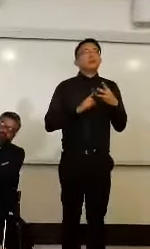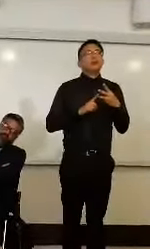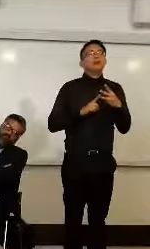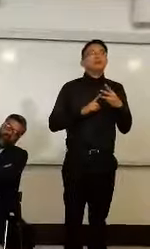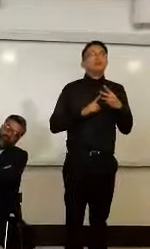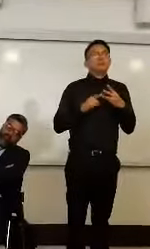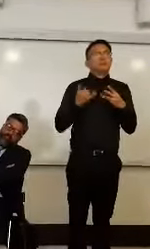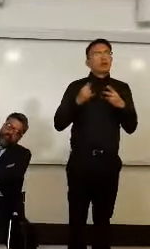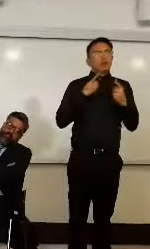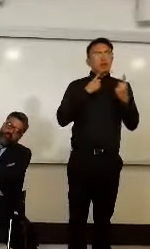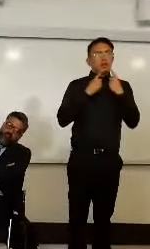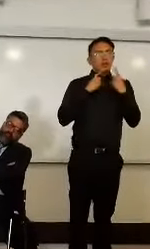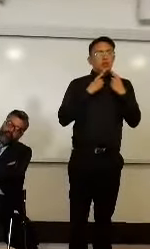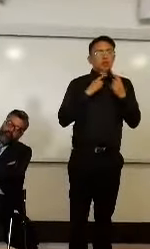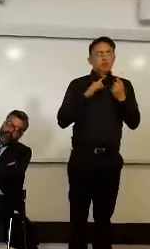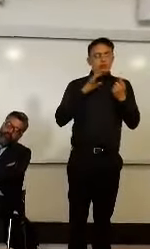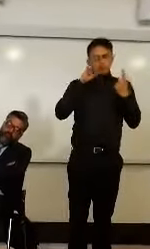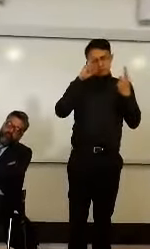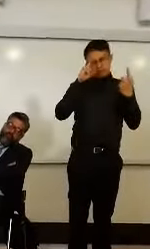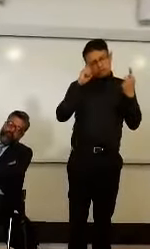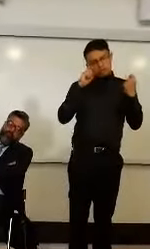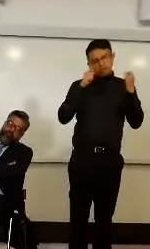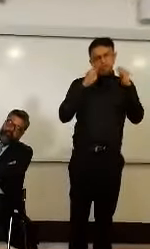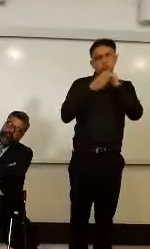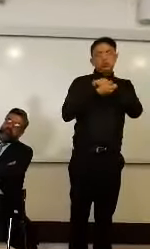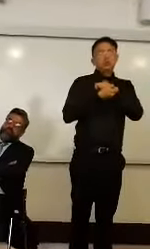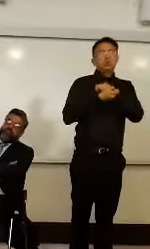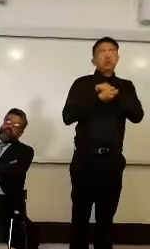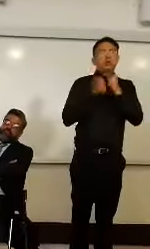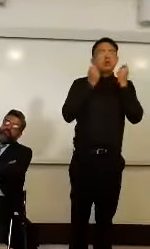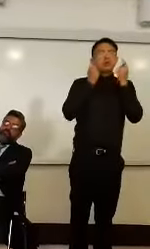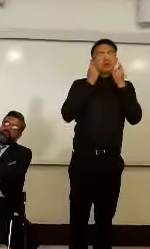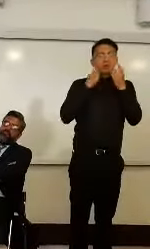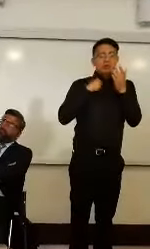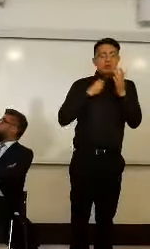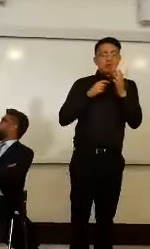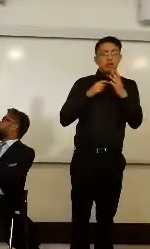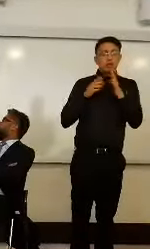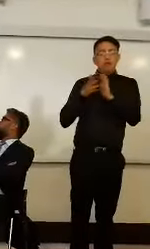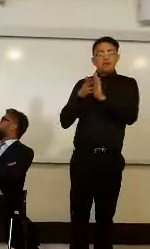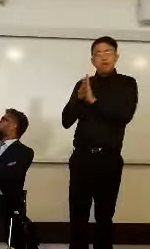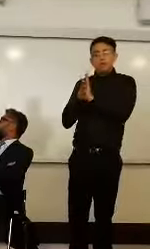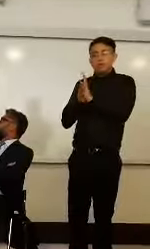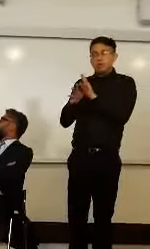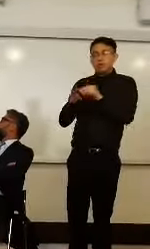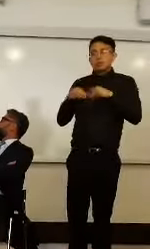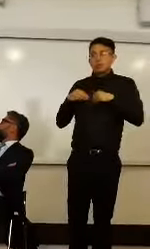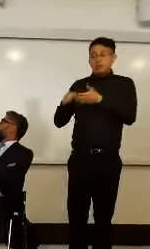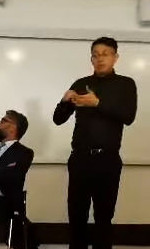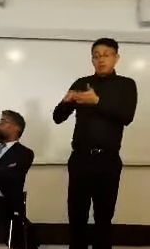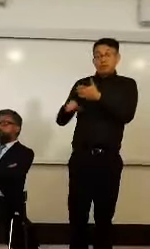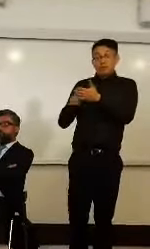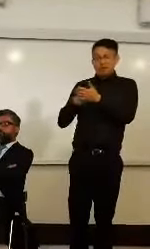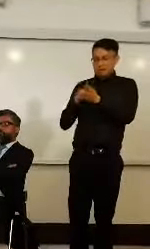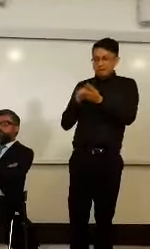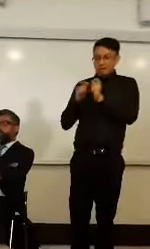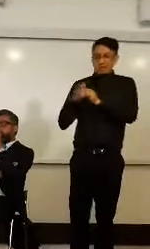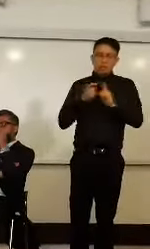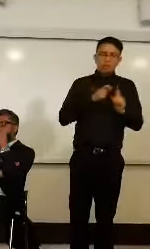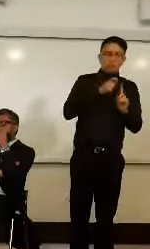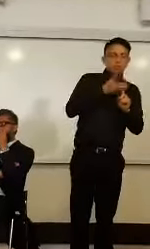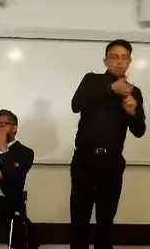fue hacer ese cambio en la contención del consentimiento informado, el reconocimiento de los apoyos